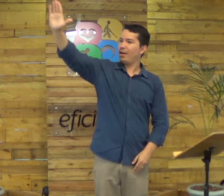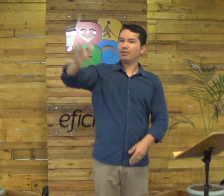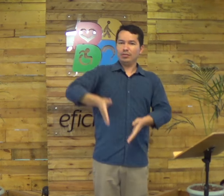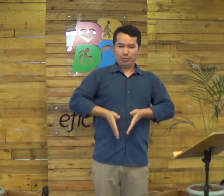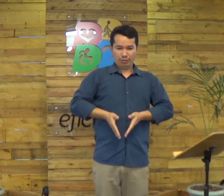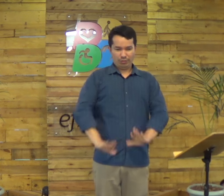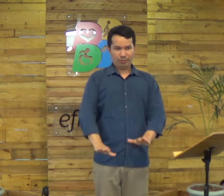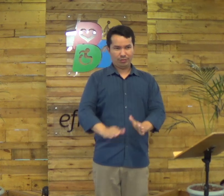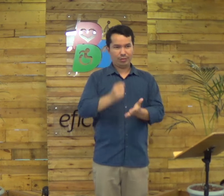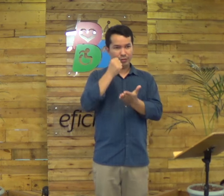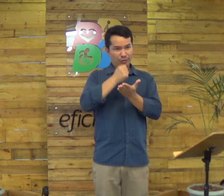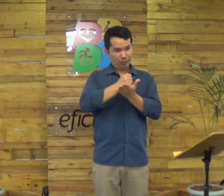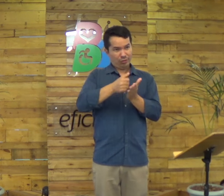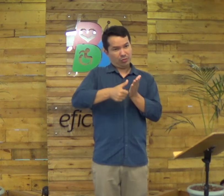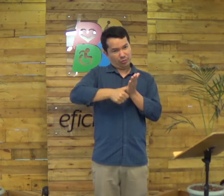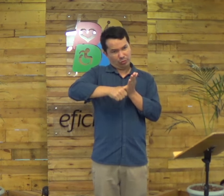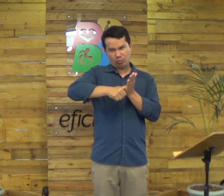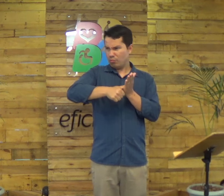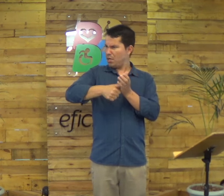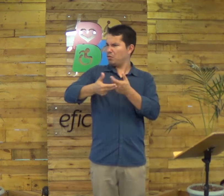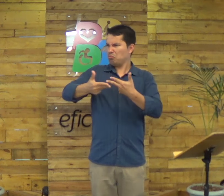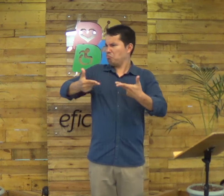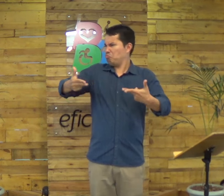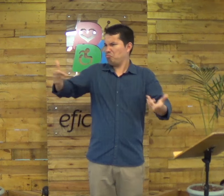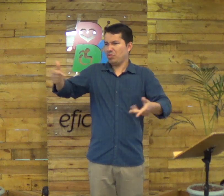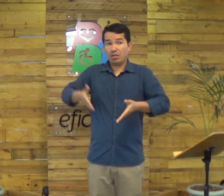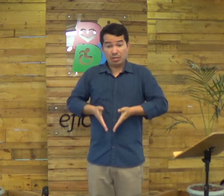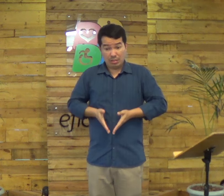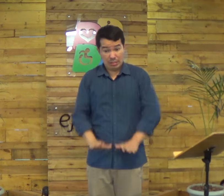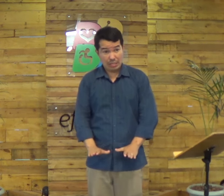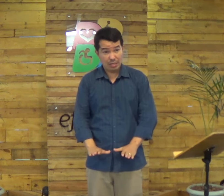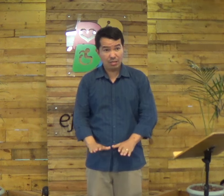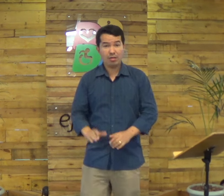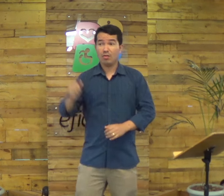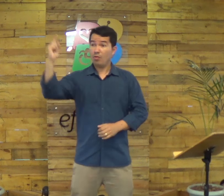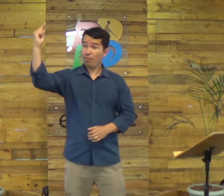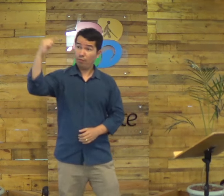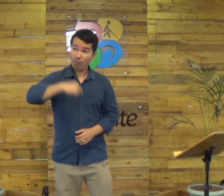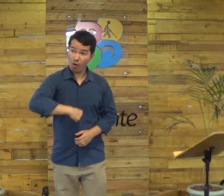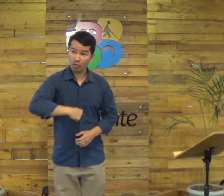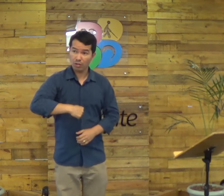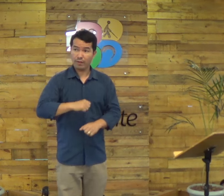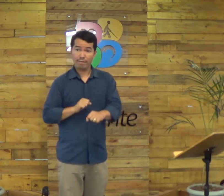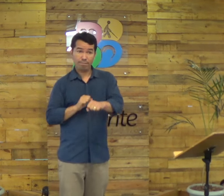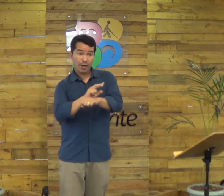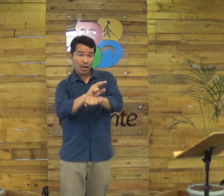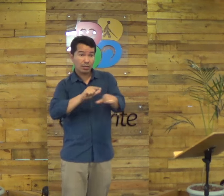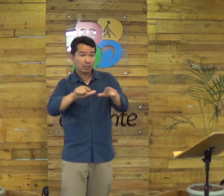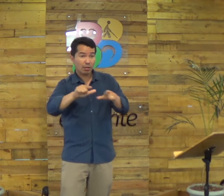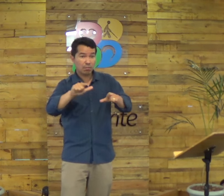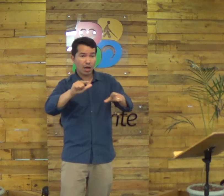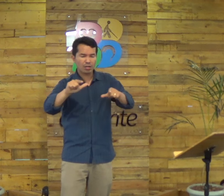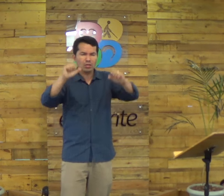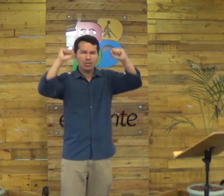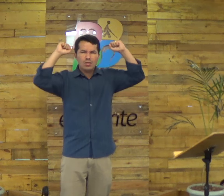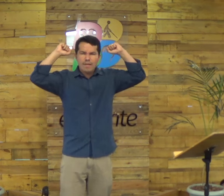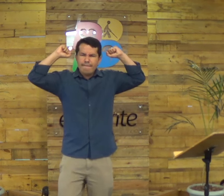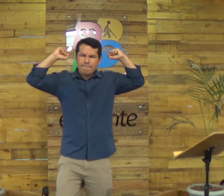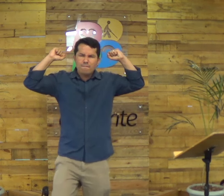terça-feira ele vai lá fazer, é, a gente, ah, tem todos esses documentos também, ai, ele volta para cá e consegue o trabalho,